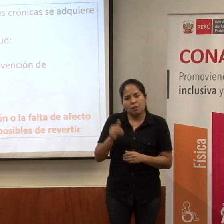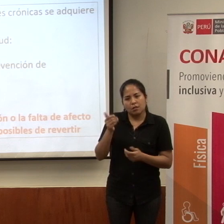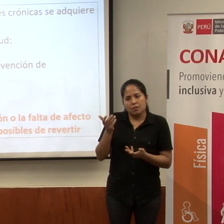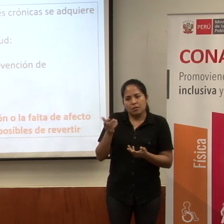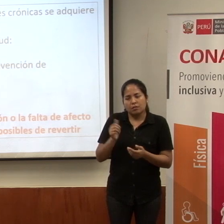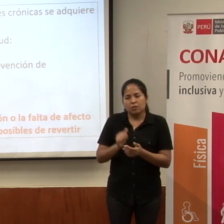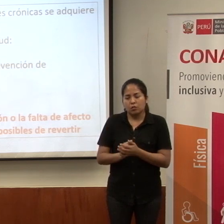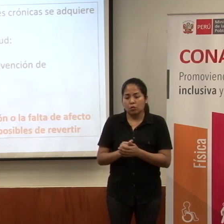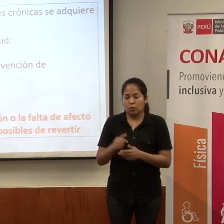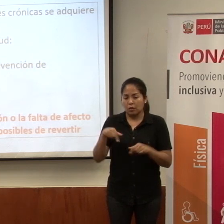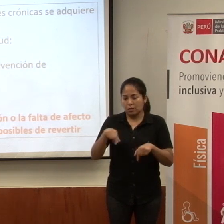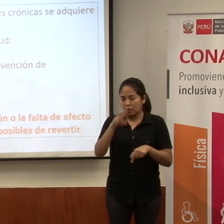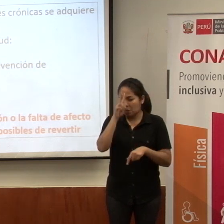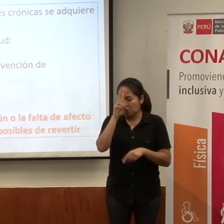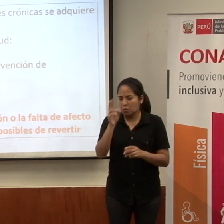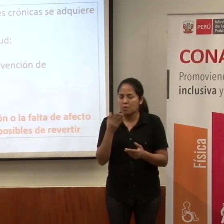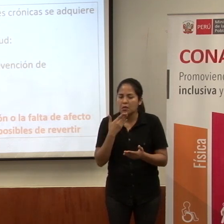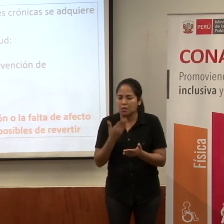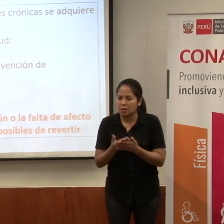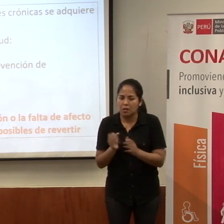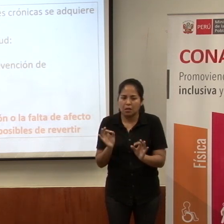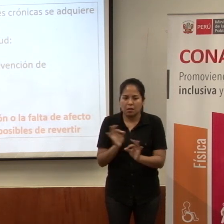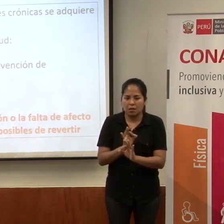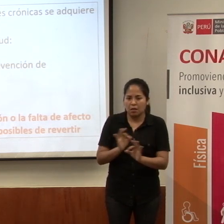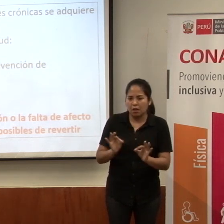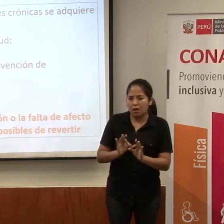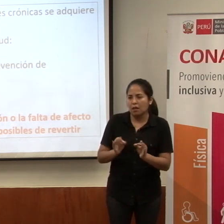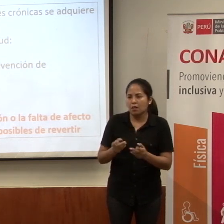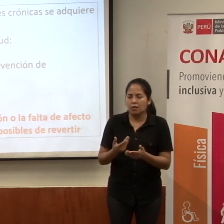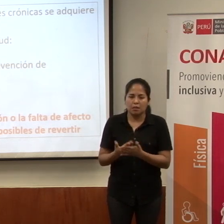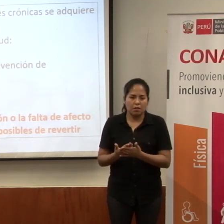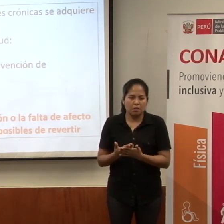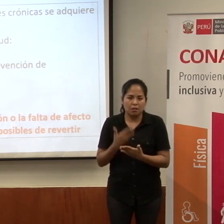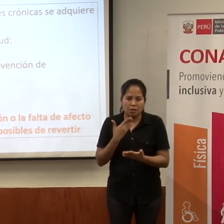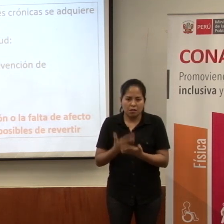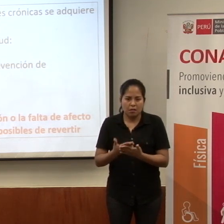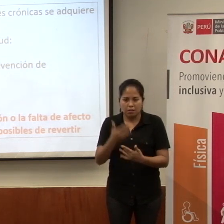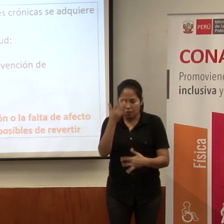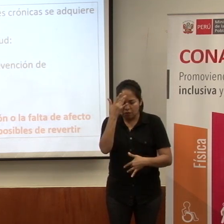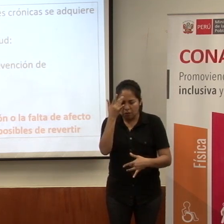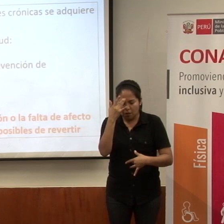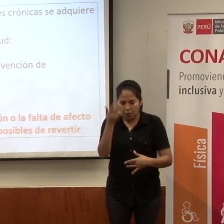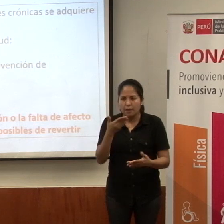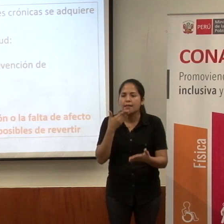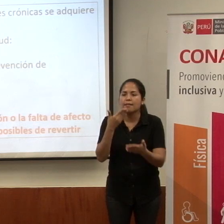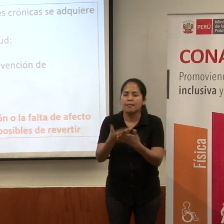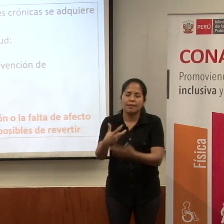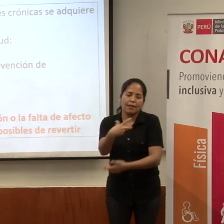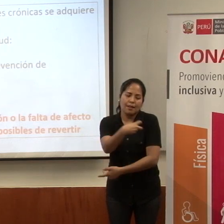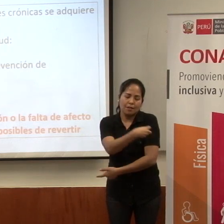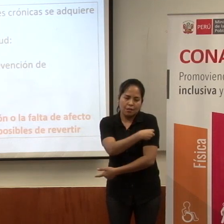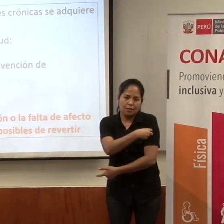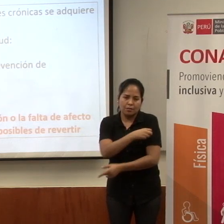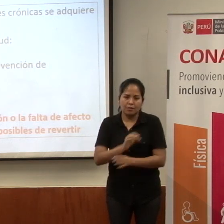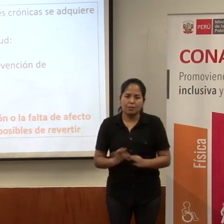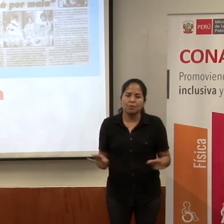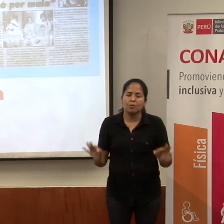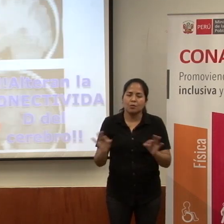tenemos poliomielitis gracias a esa cosa maravillosa que se llaman las vacunas, por favor. ¿Ya? O sea, eso tenemos que recordarlo